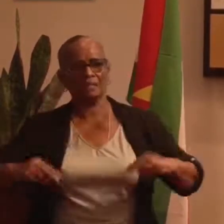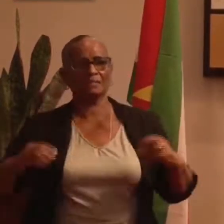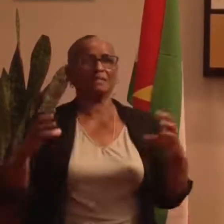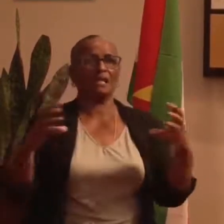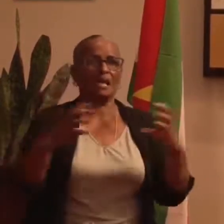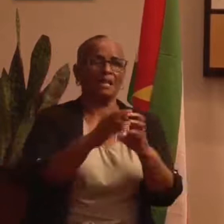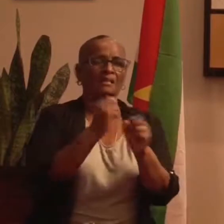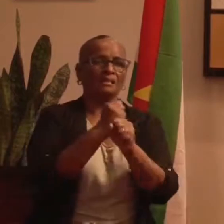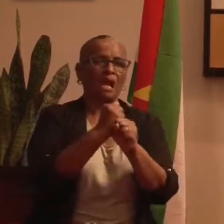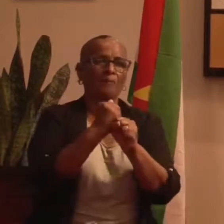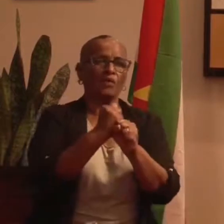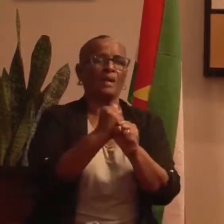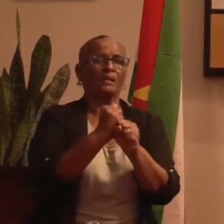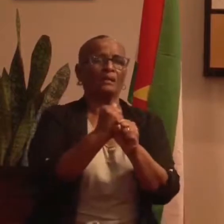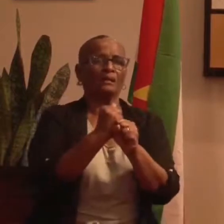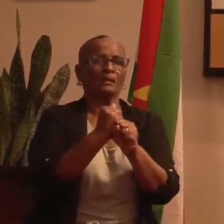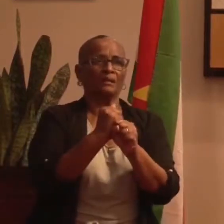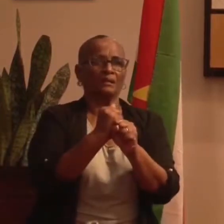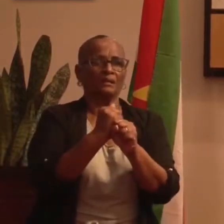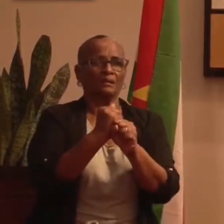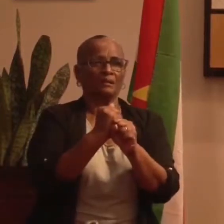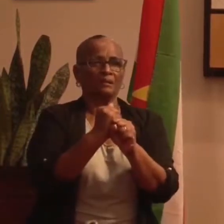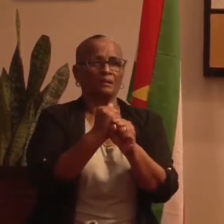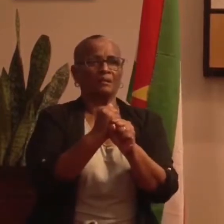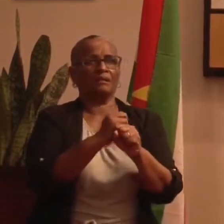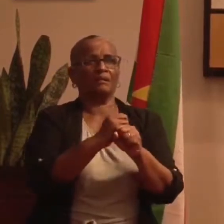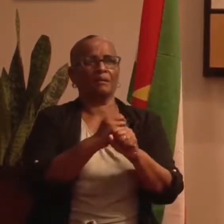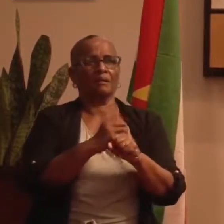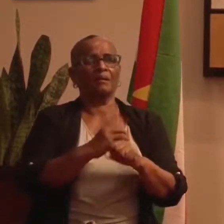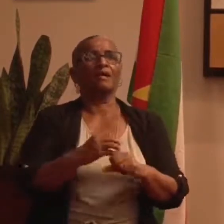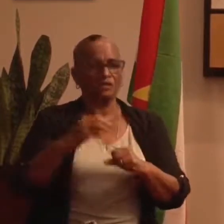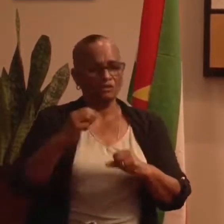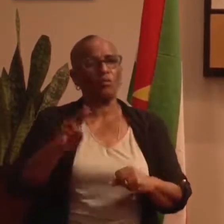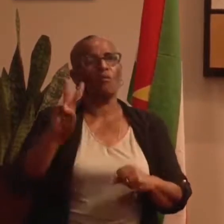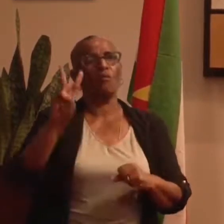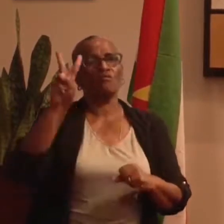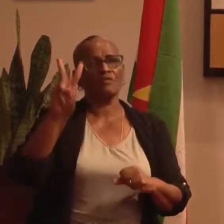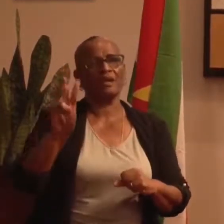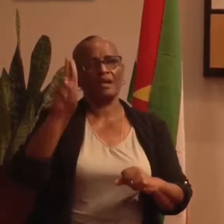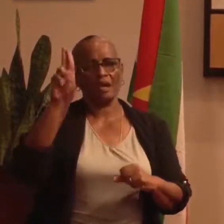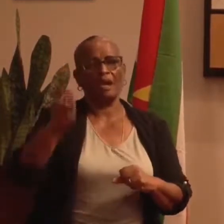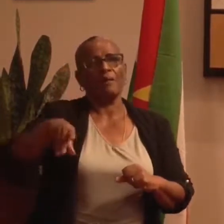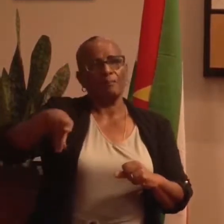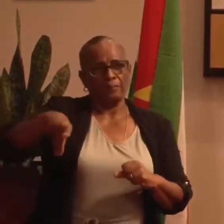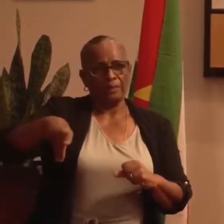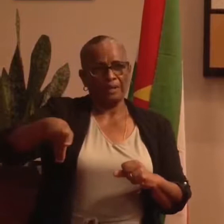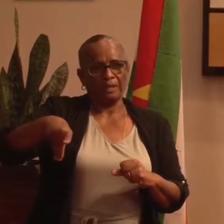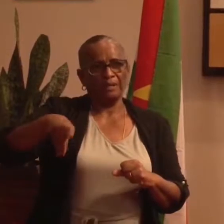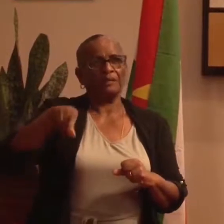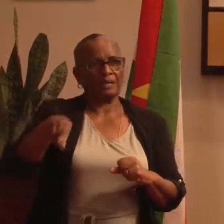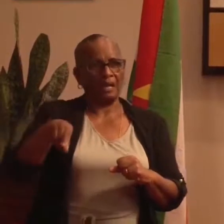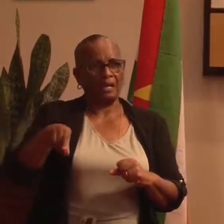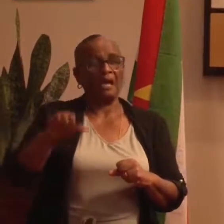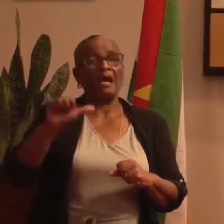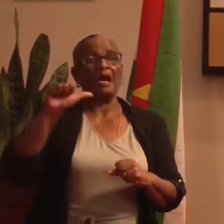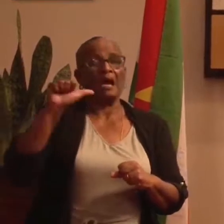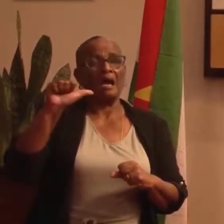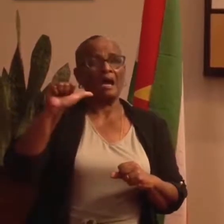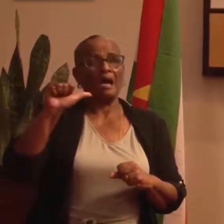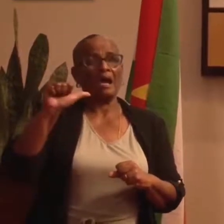en Internationale Samenwerking. Dat is ook van de VHP. En daar hebben we ons zwaar gewicht. Dat is meneer